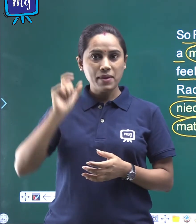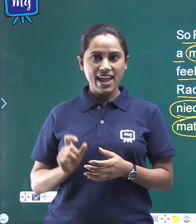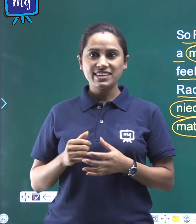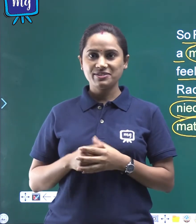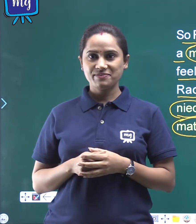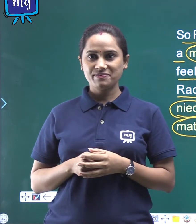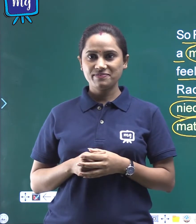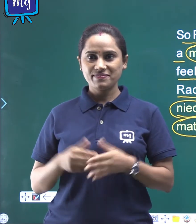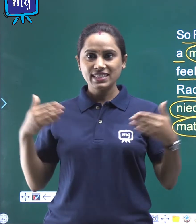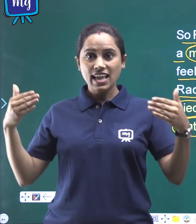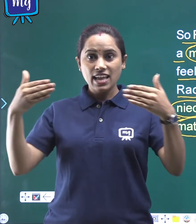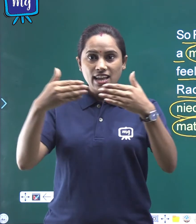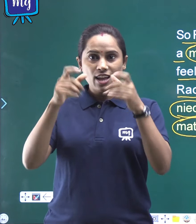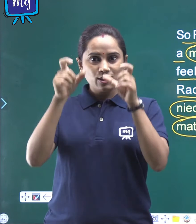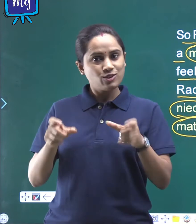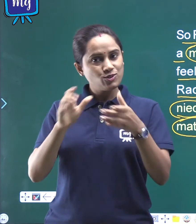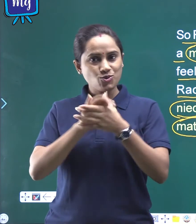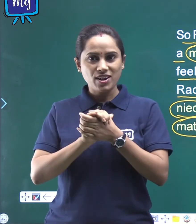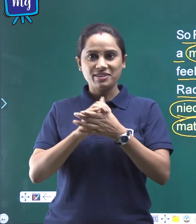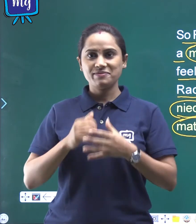मैच जोड़ा.